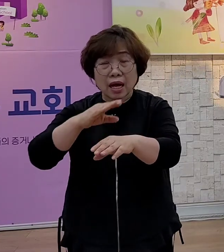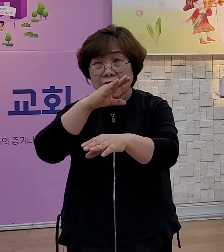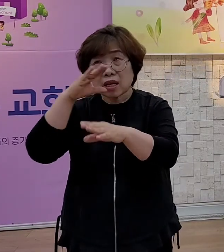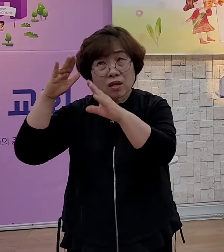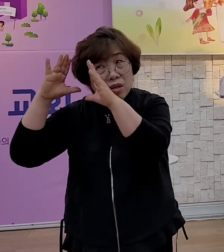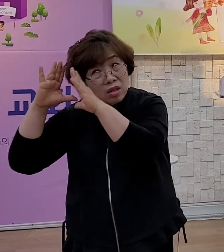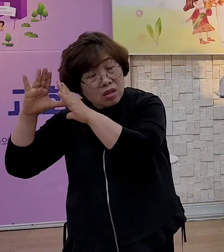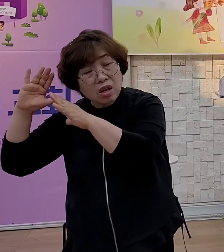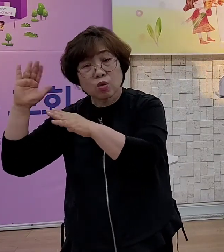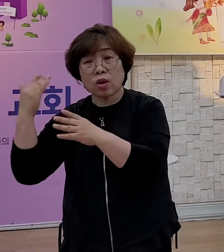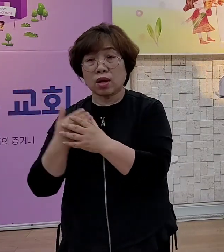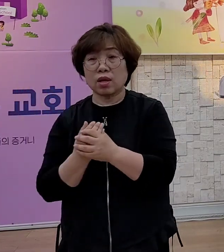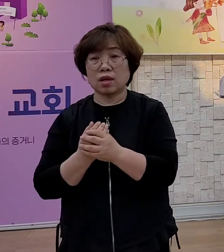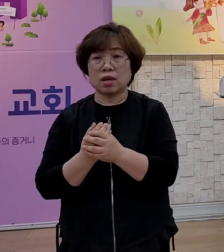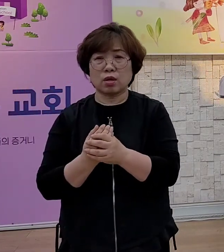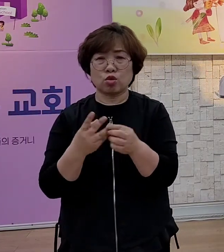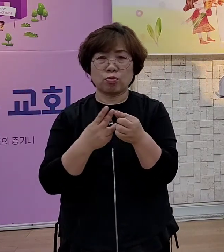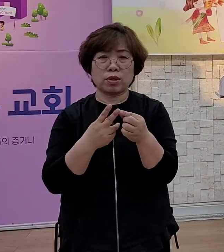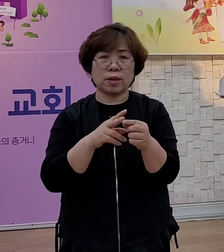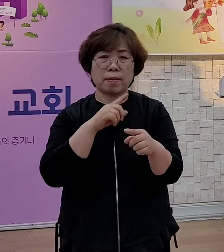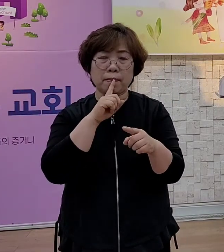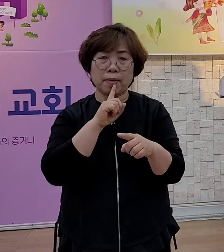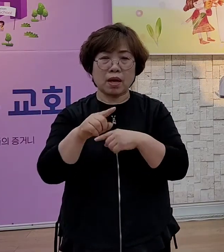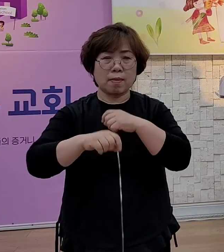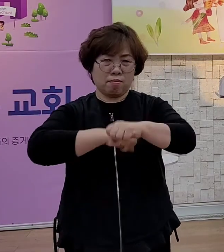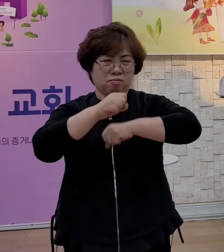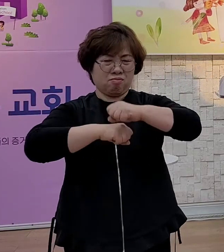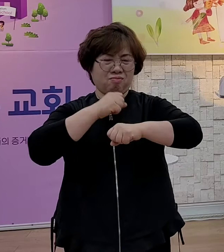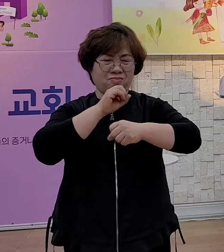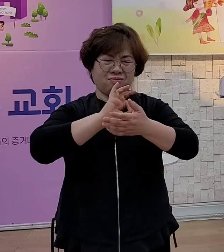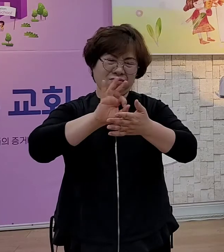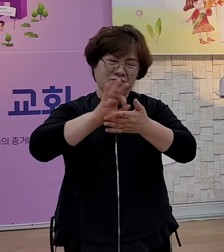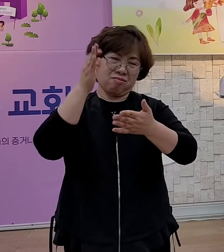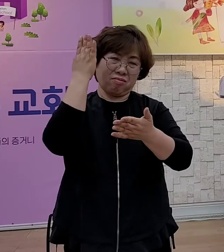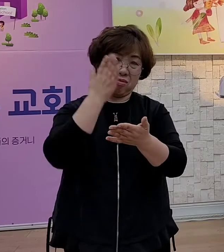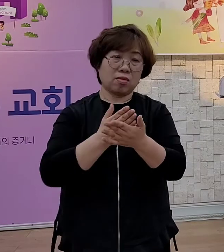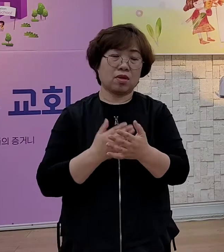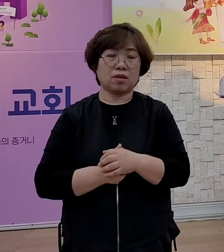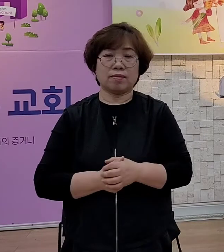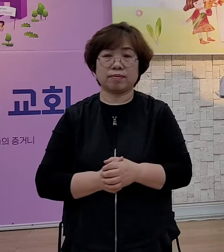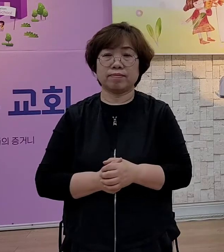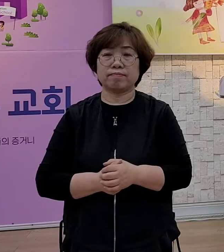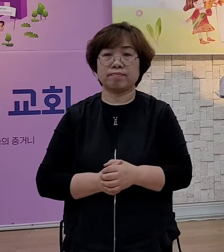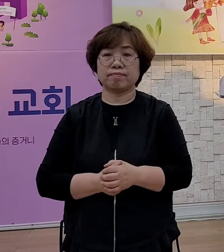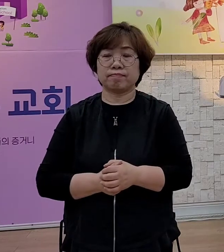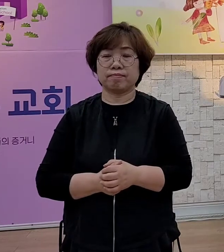두 번째는요. 말 함부로 하지 마라 그랬죠. 이게 두 번째 원리입니다.